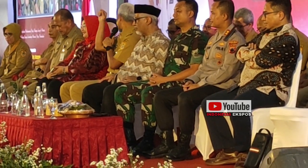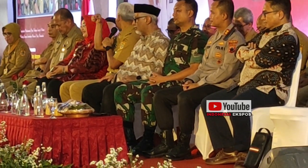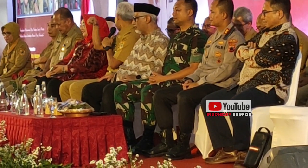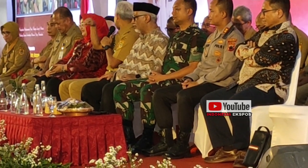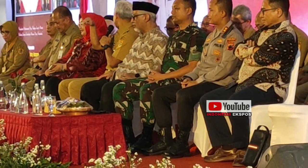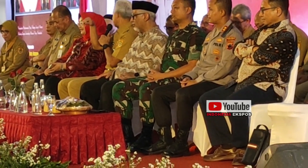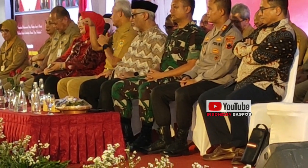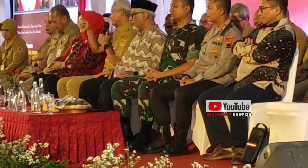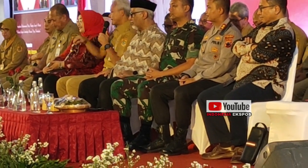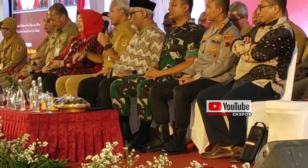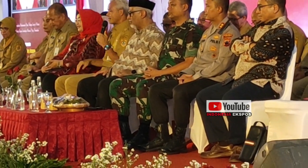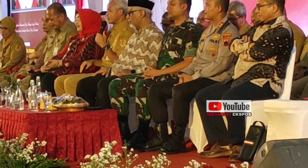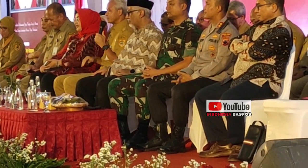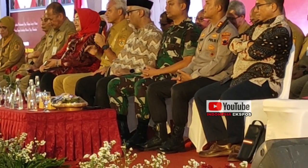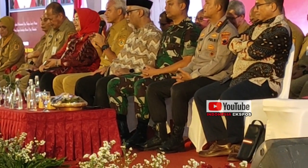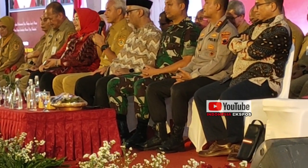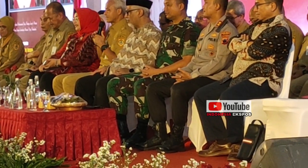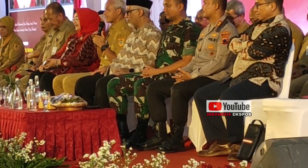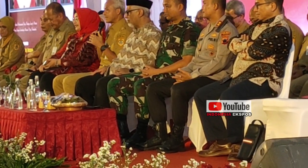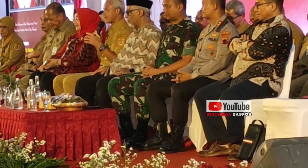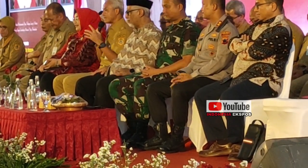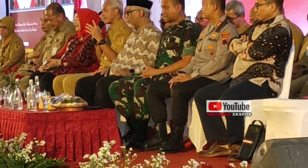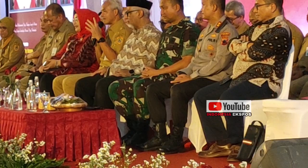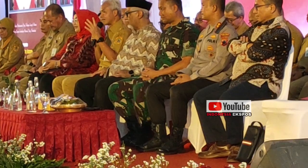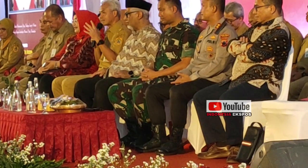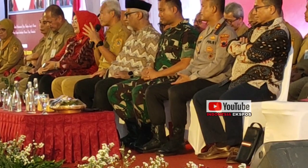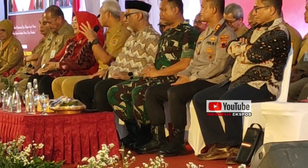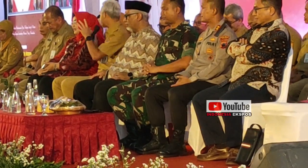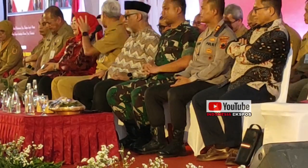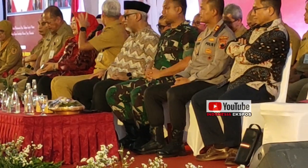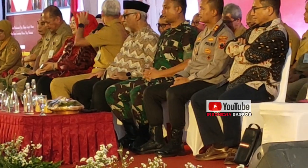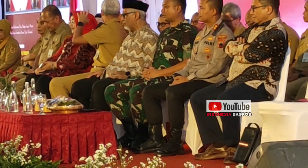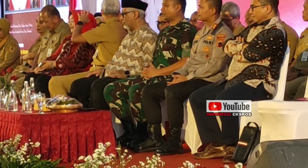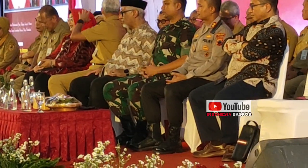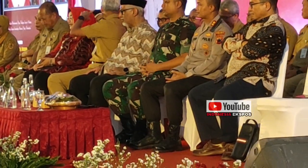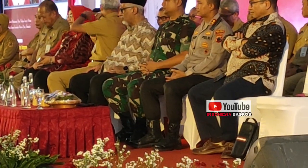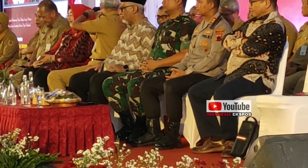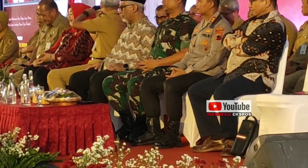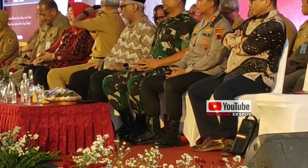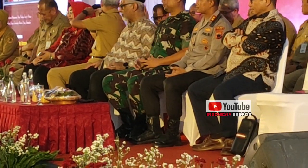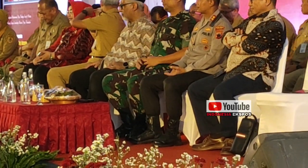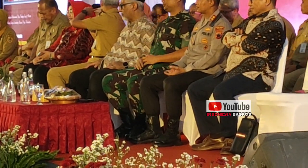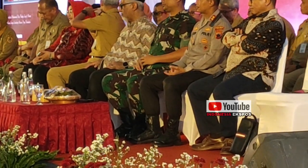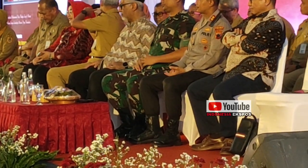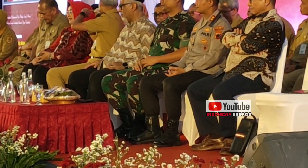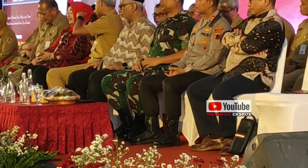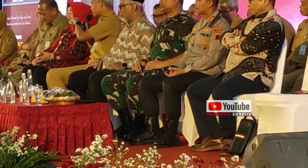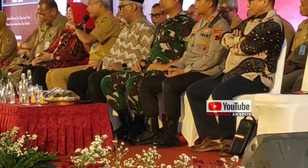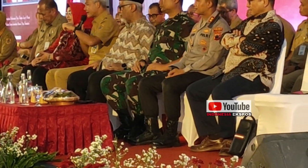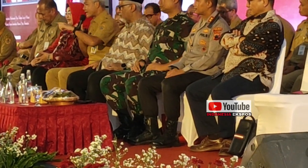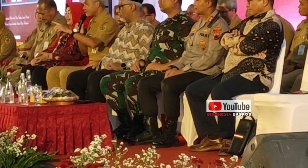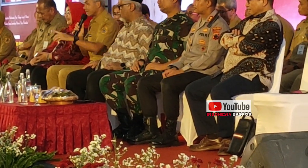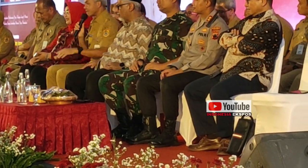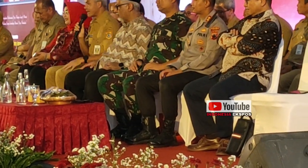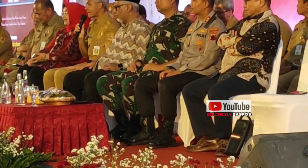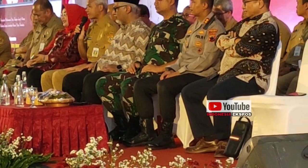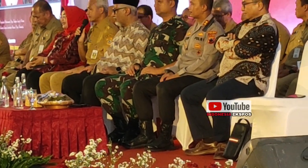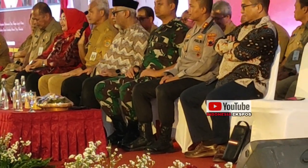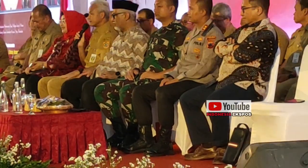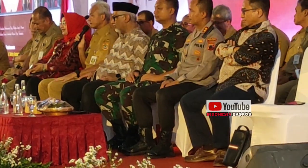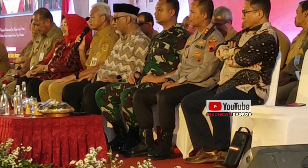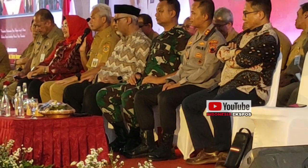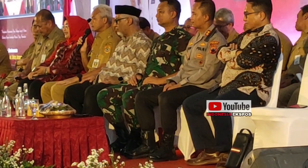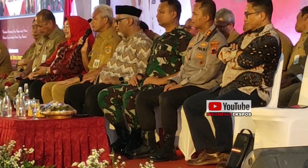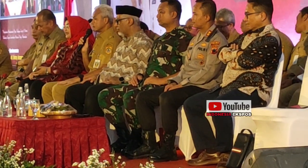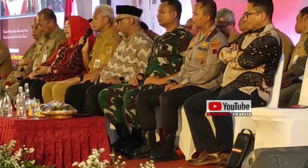bus nanti ya, dicek. Ya, bus dicek nanti yang penyandang disabilitas, oke? Parso nanti dicek. Halo Pak